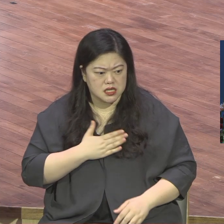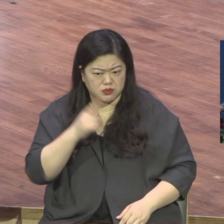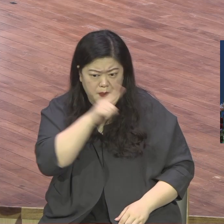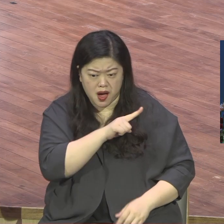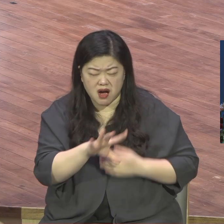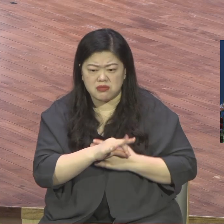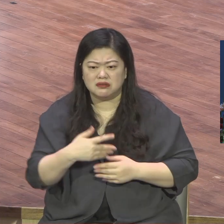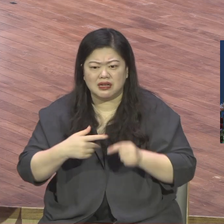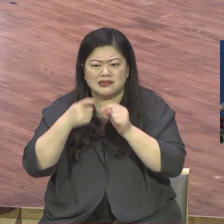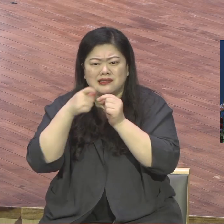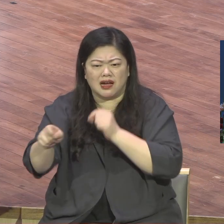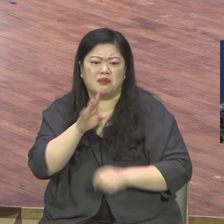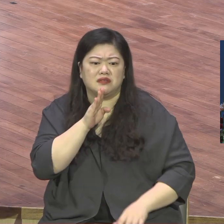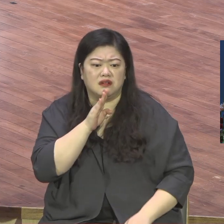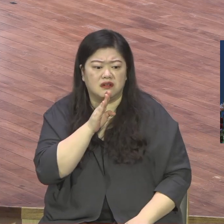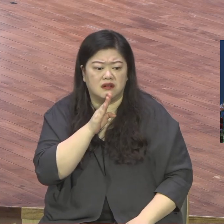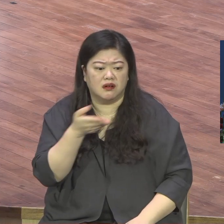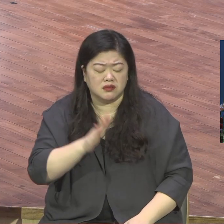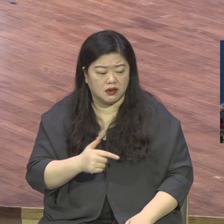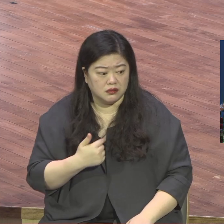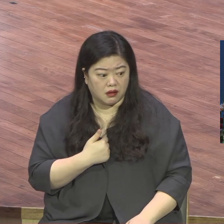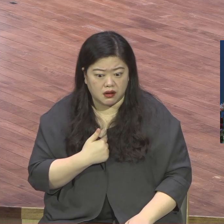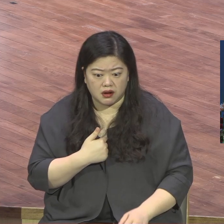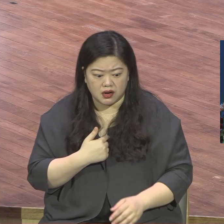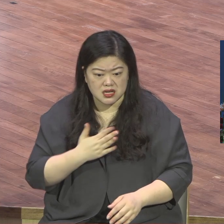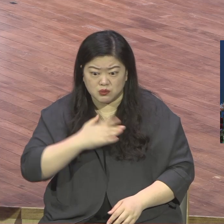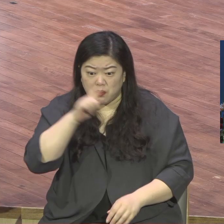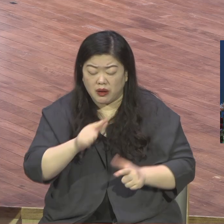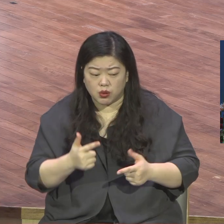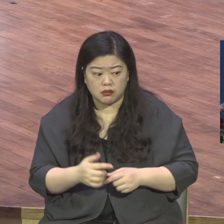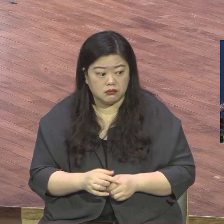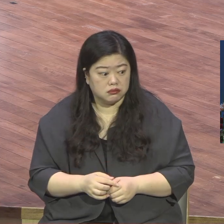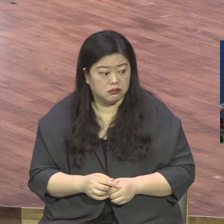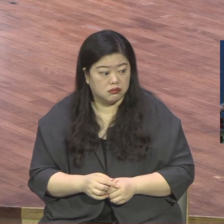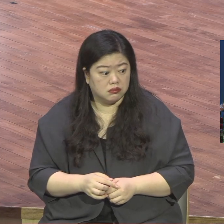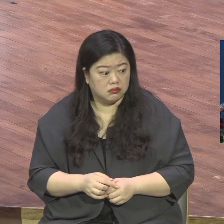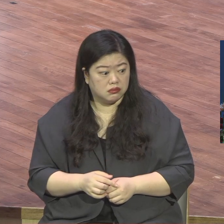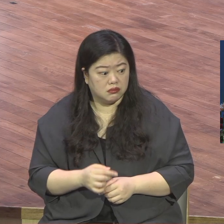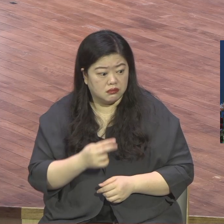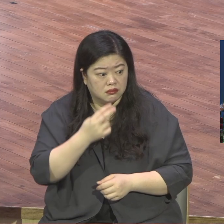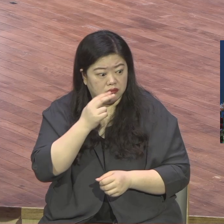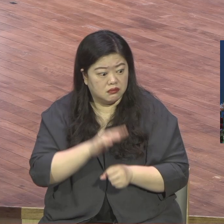하면 딱 들키면 기분 나쁘잖아요. 도둑놈 아닌데 도둑놈 아닌데 뭐.